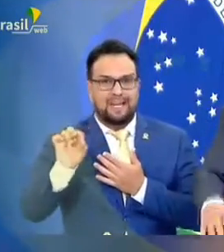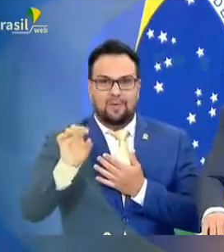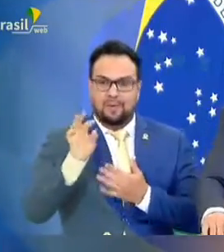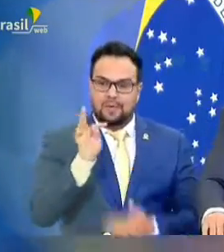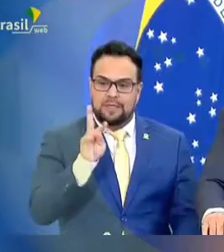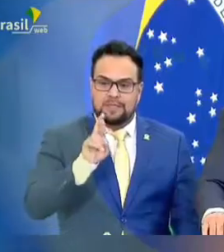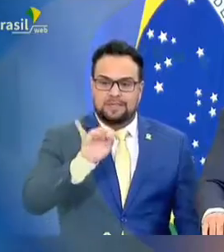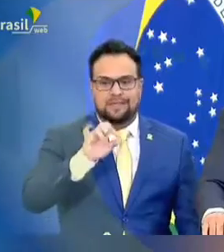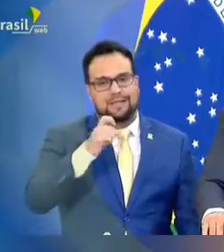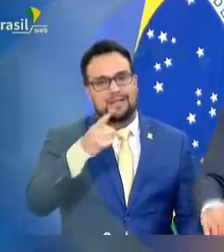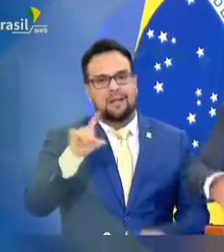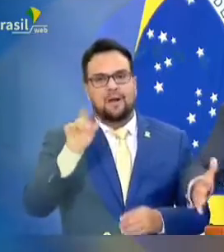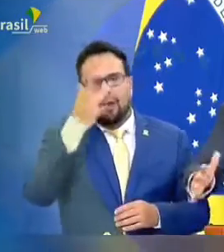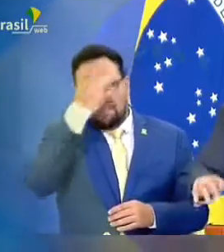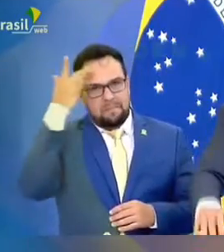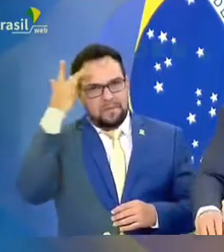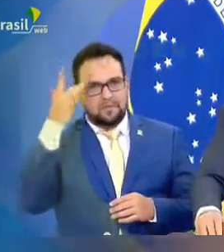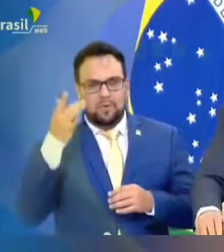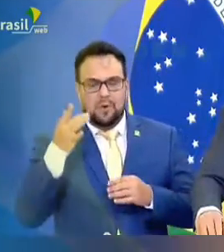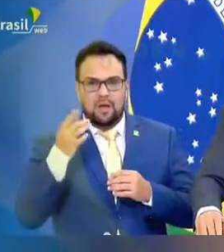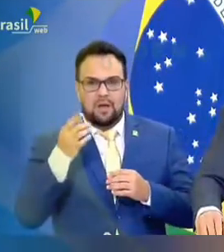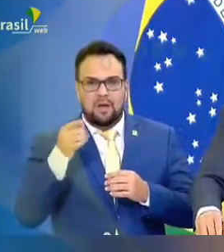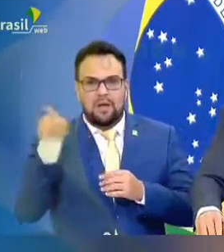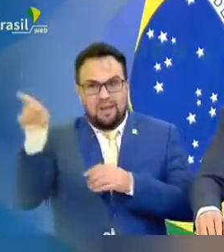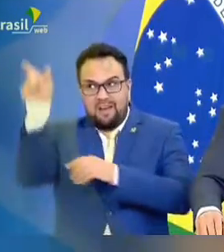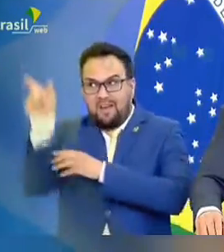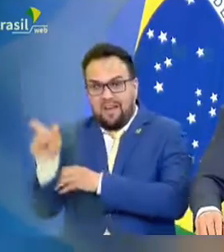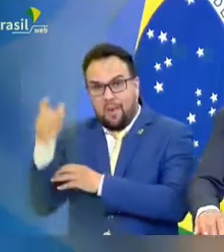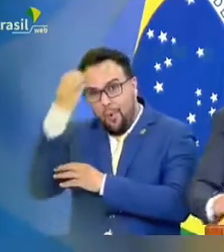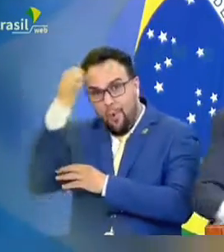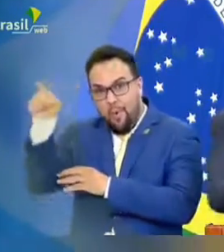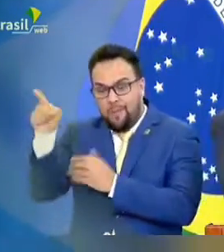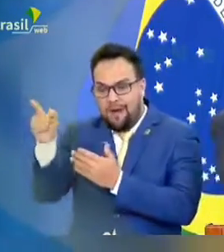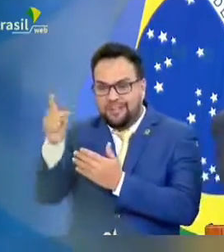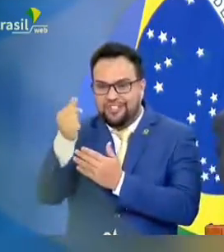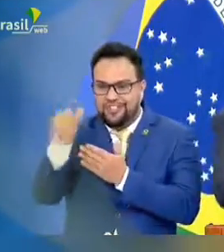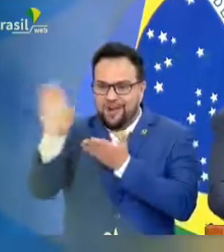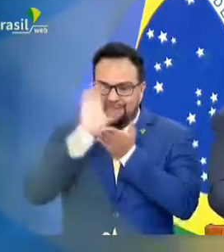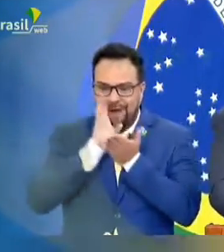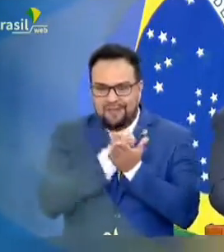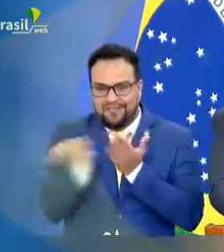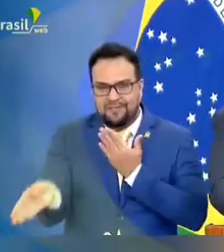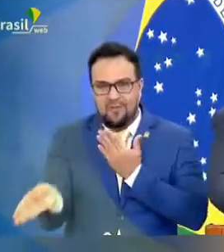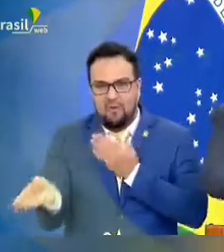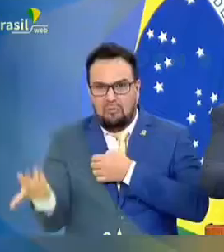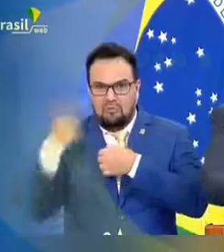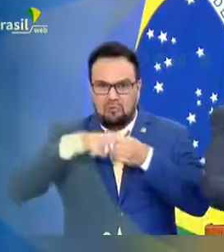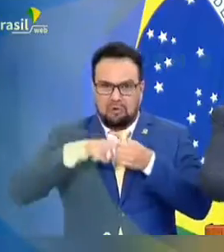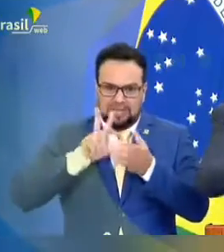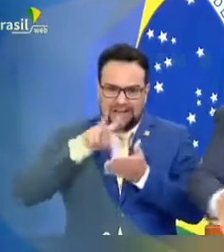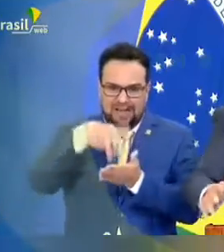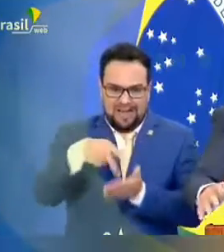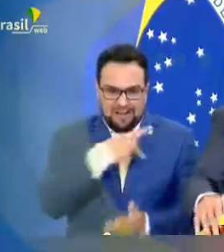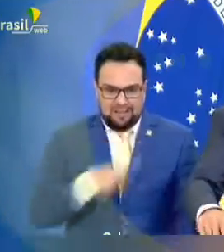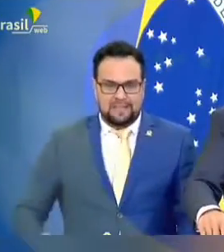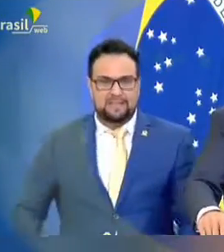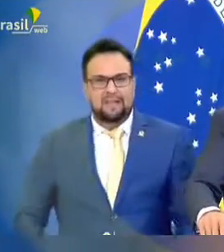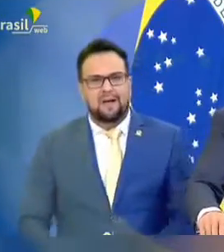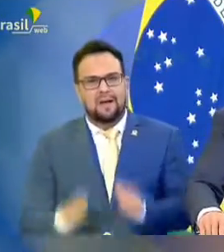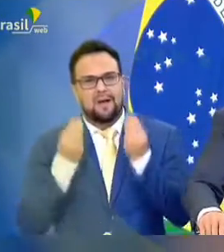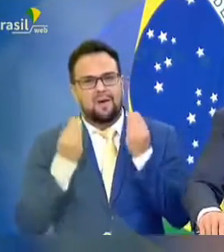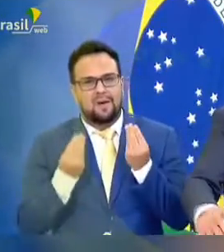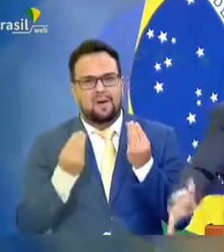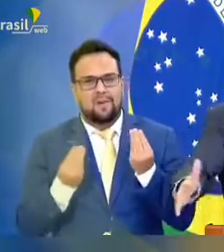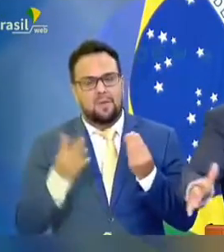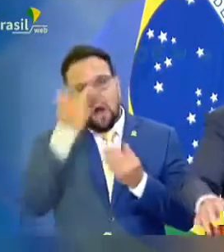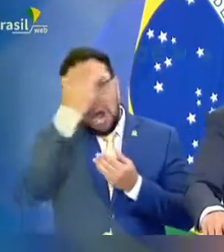aqui quem desenhou tem que voltar e se colocando no lugar de Se voltar é para dizer ao mudou para